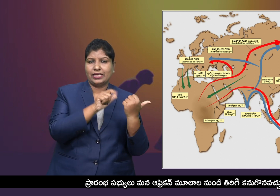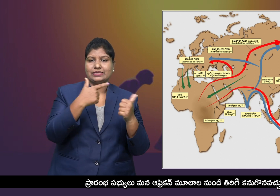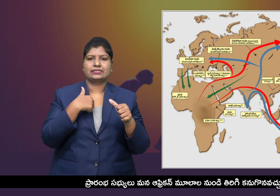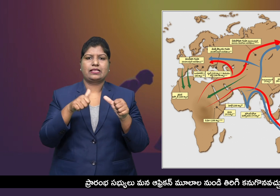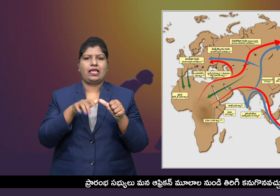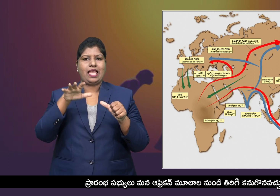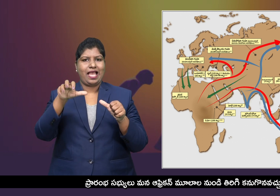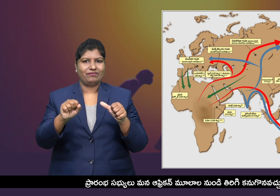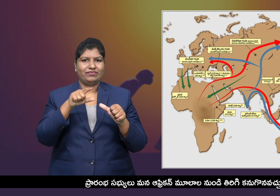కనుగొనవచ్చు.